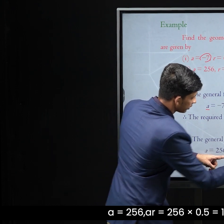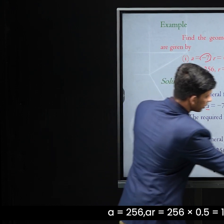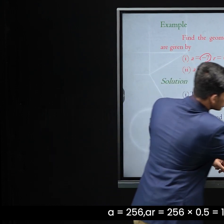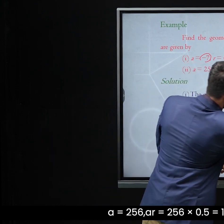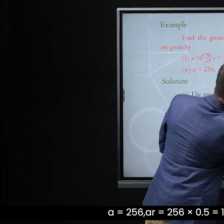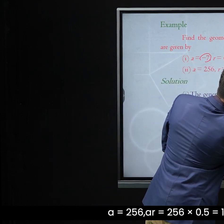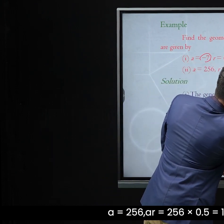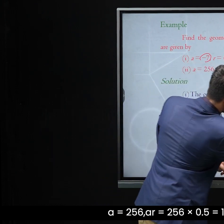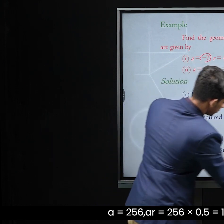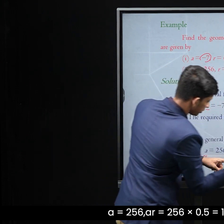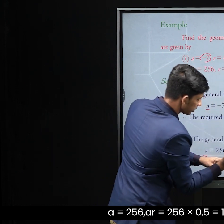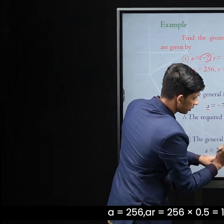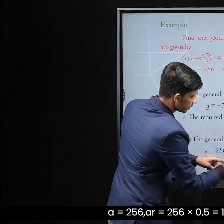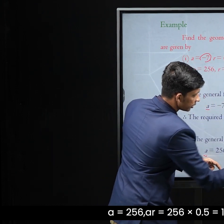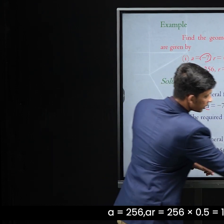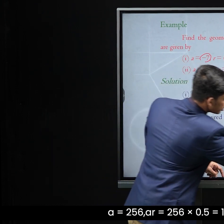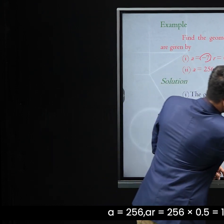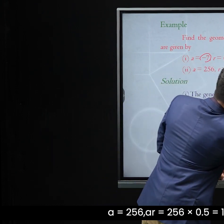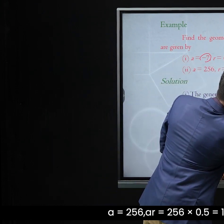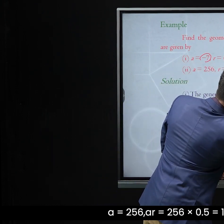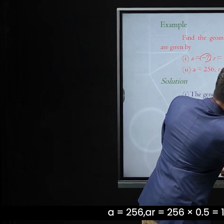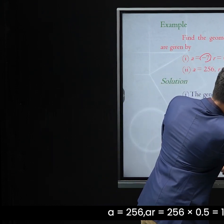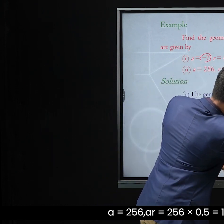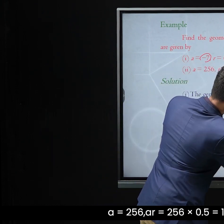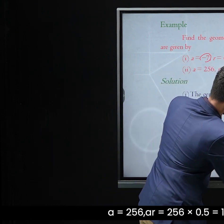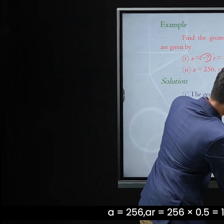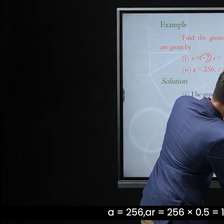AR ಸ್ಕ್ವಯರ್ ಈಕ್ವಲ್ ಟು 256 ಇಂಟು